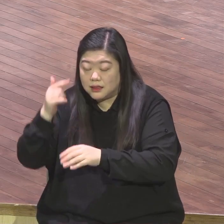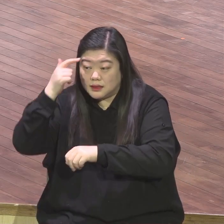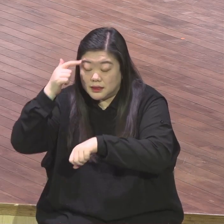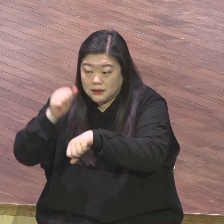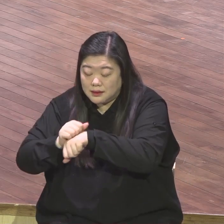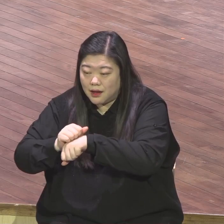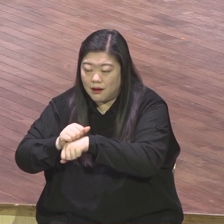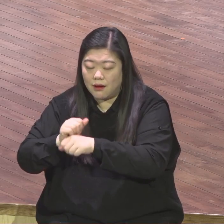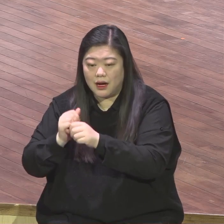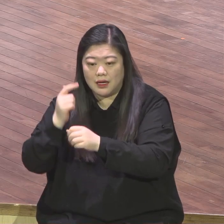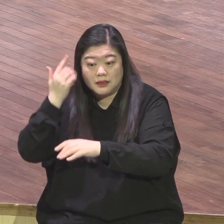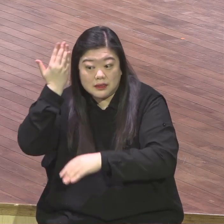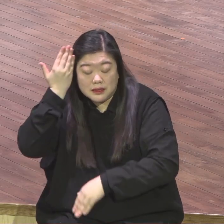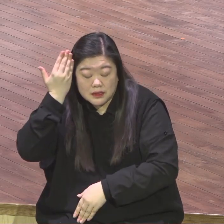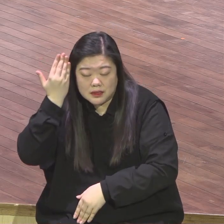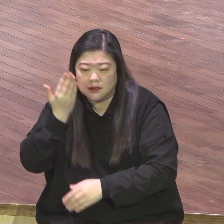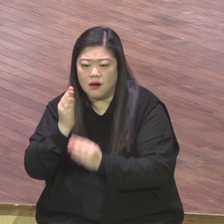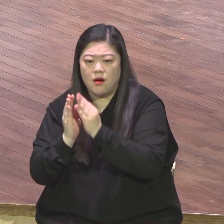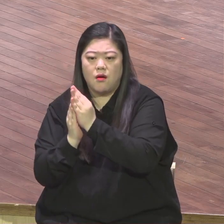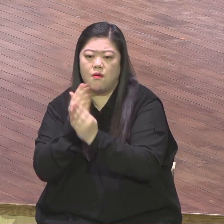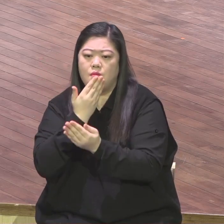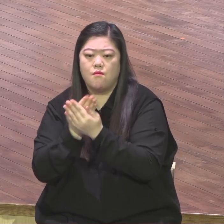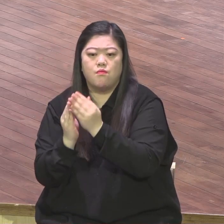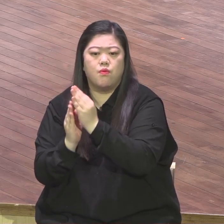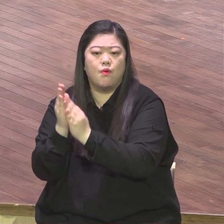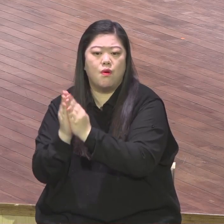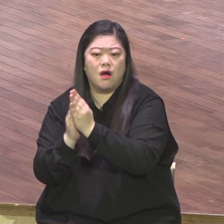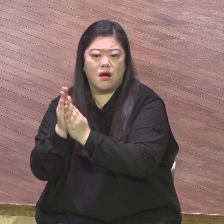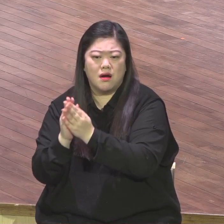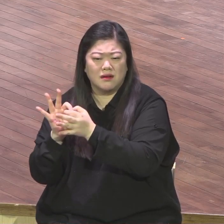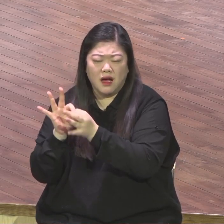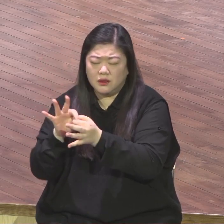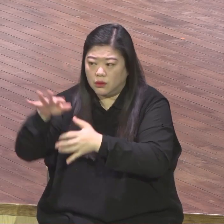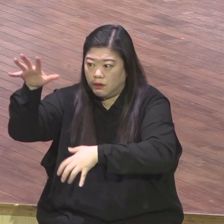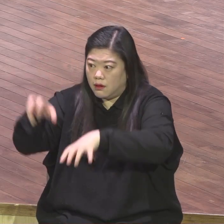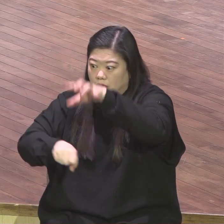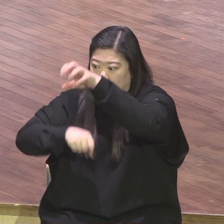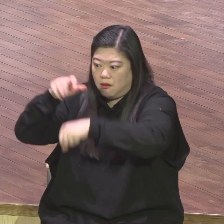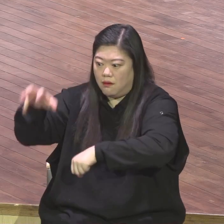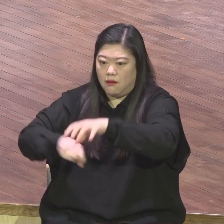지식의 모든 보화가 모여 무궁무진하다는 겁니다.